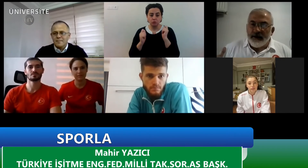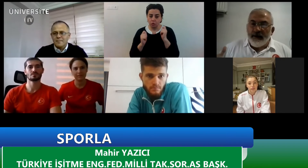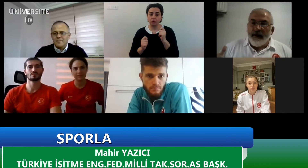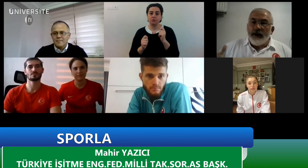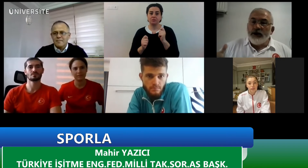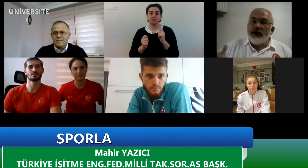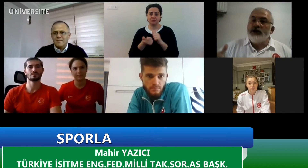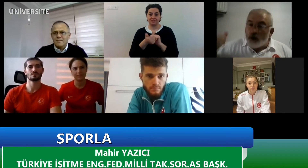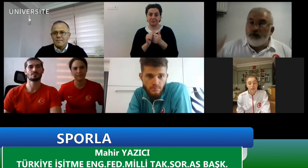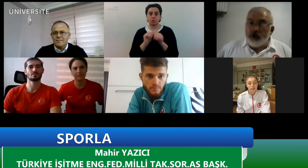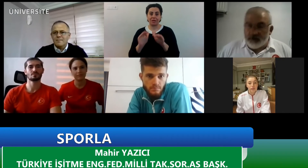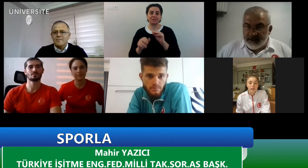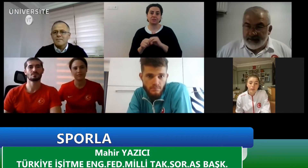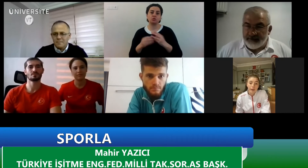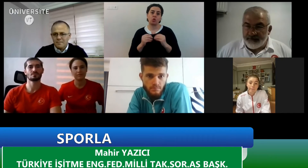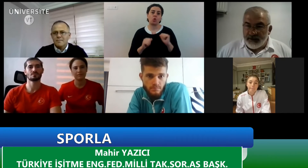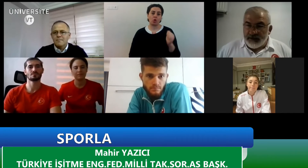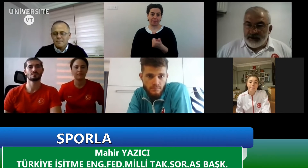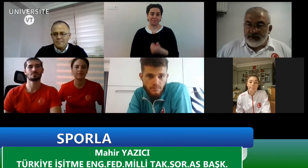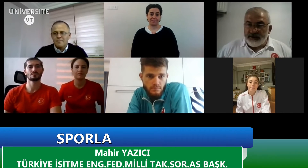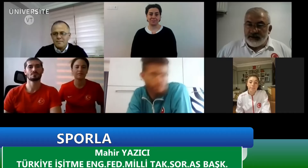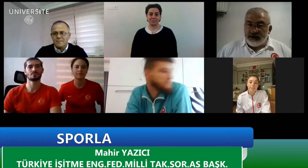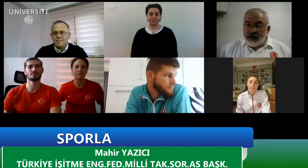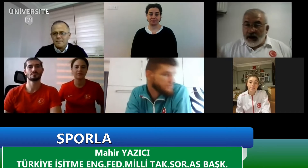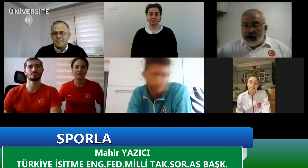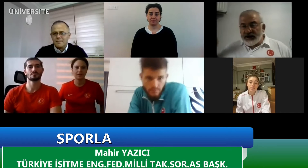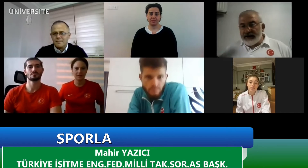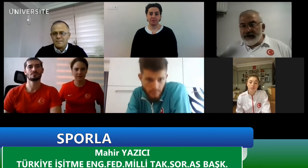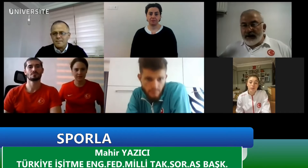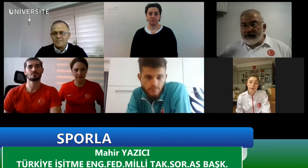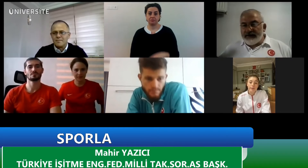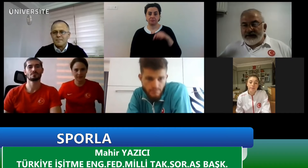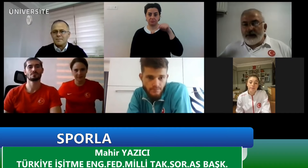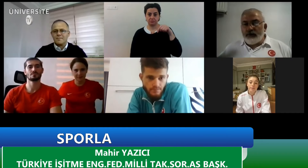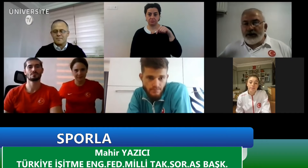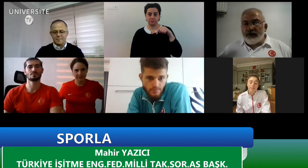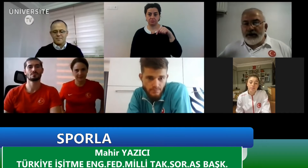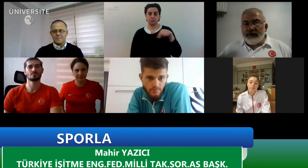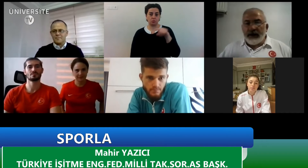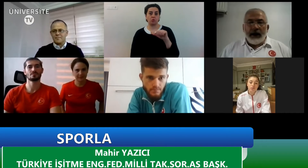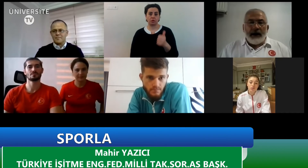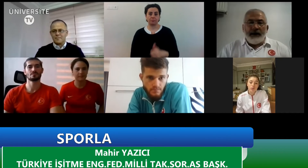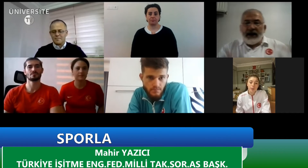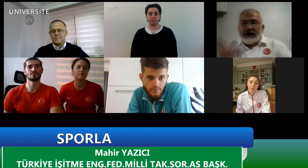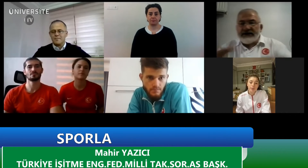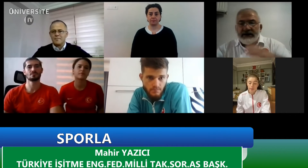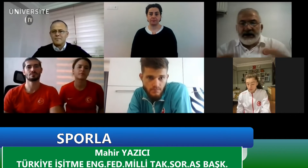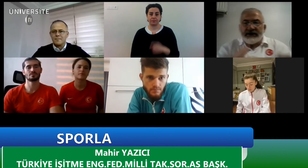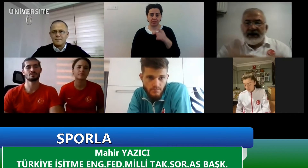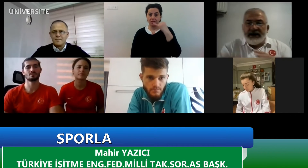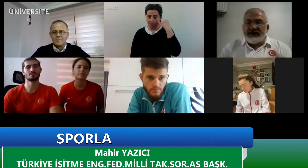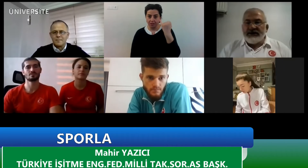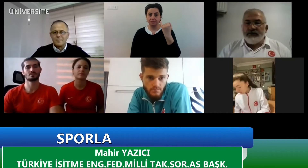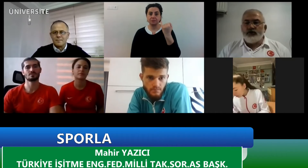için çok büyük bir şey. Şimdi aşağıdan baktığımız zaman bunlar önemli. Ama Yasin,